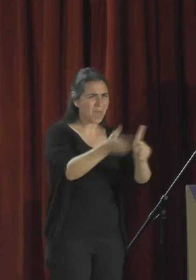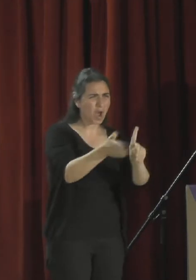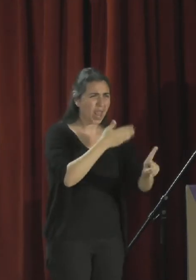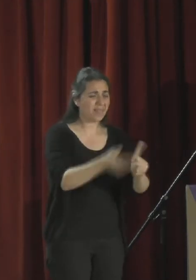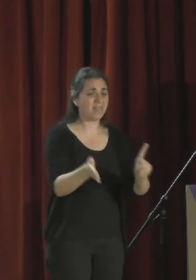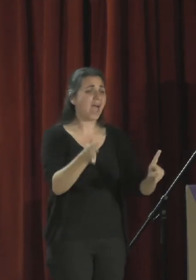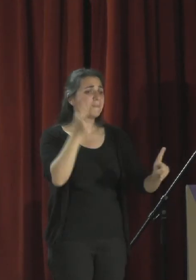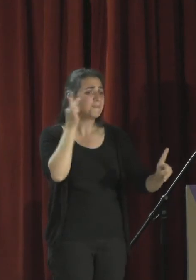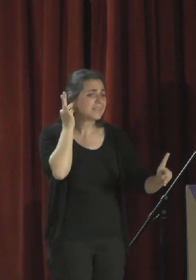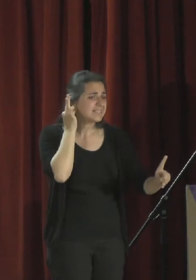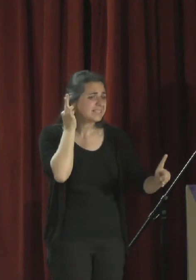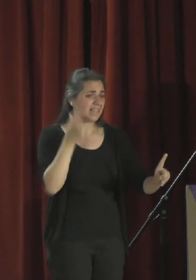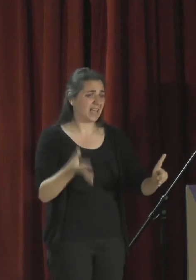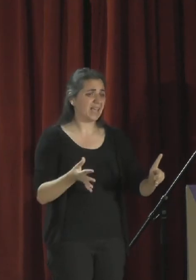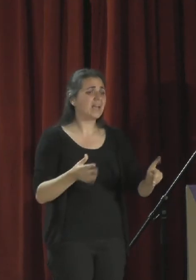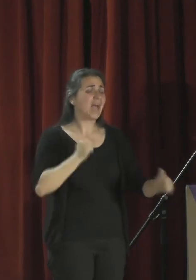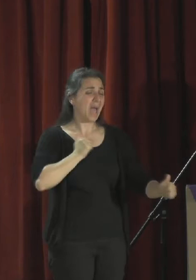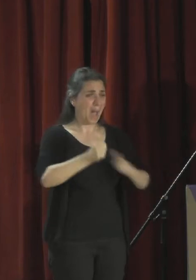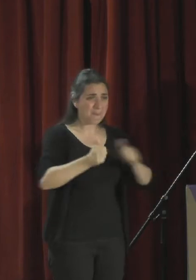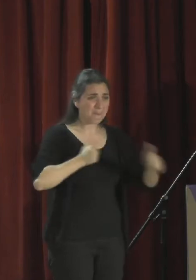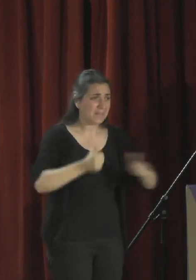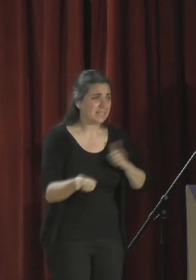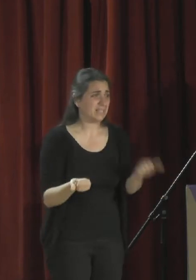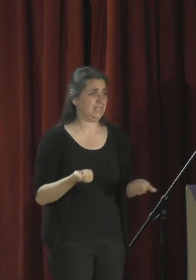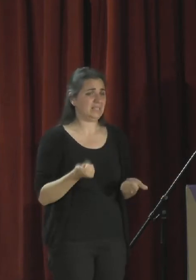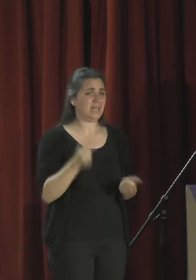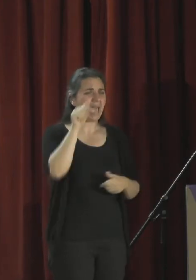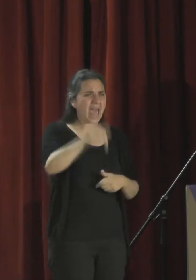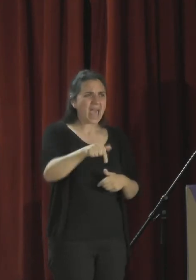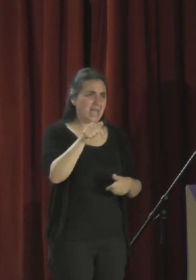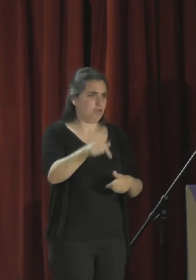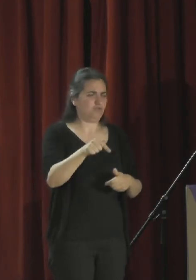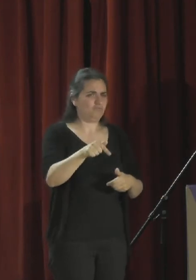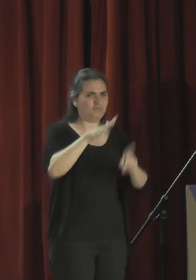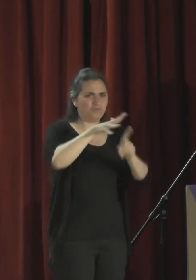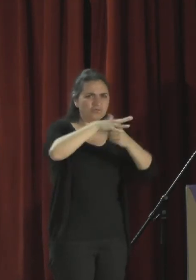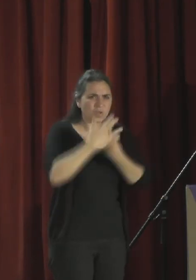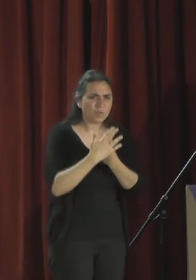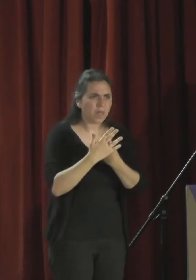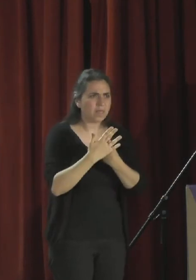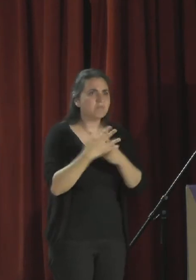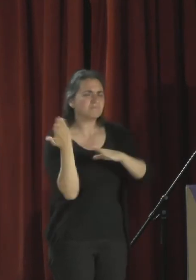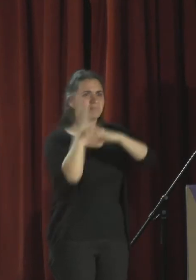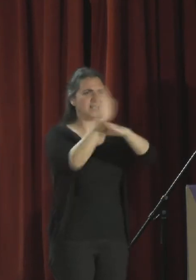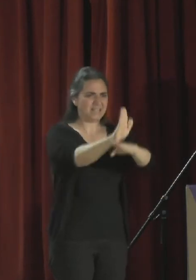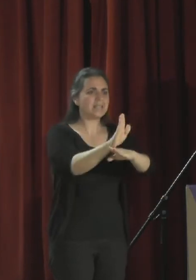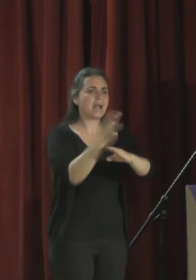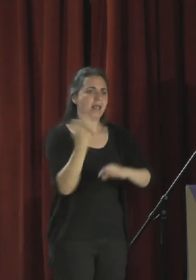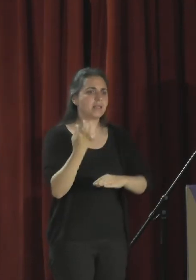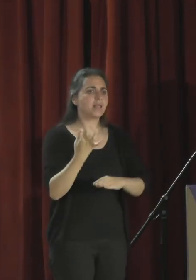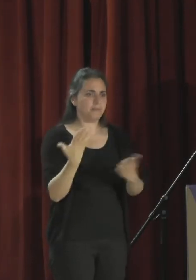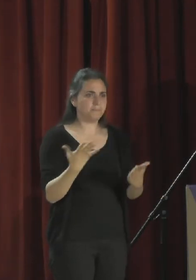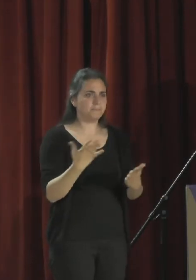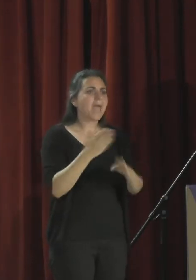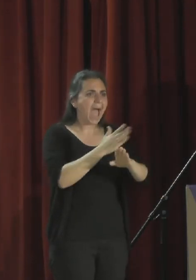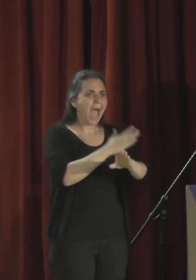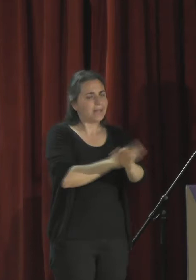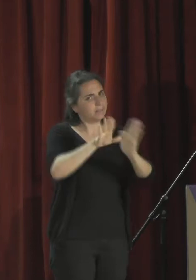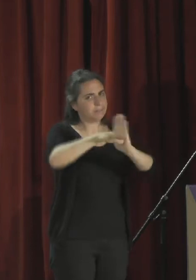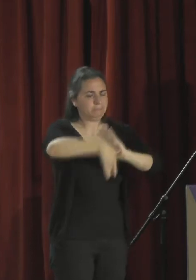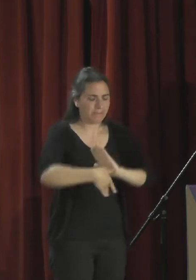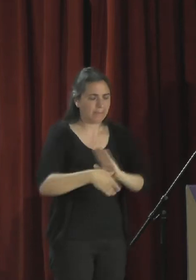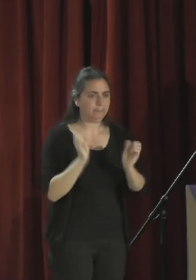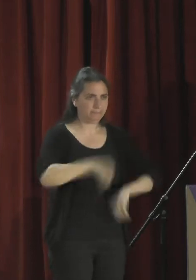hai que convertir a violencia machista nunha cuestión de Estado xa dunha vez por todas antes de que seña todavía máis tarde.